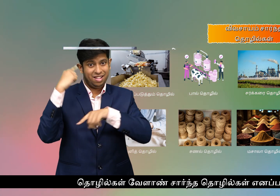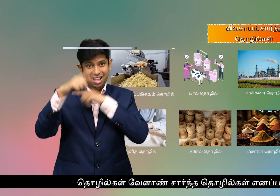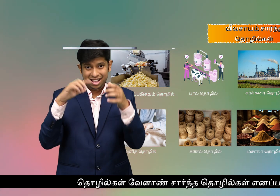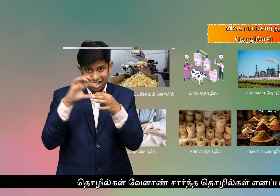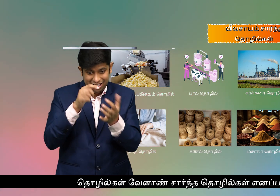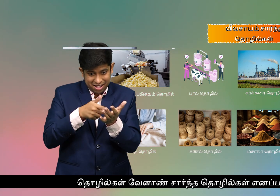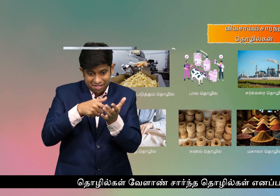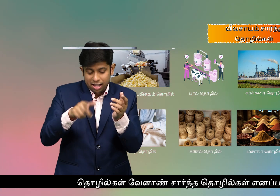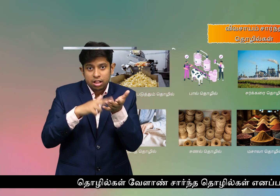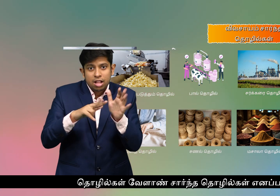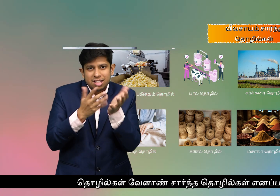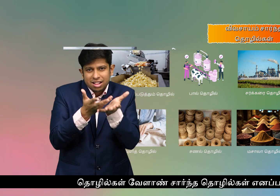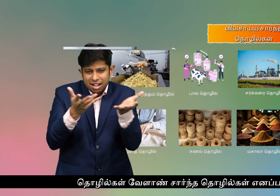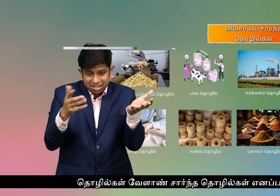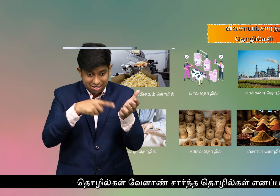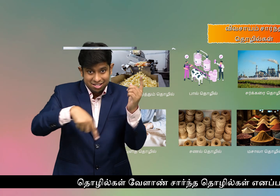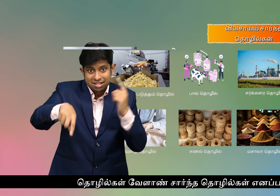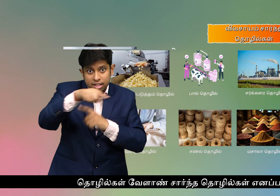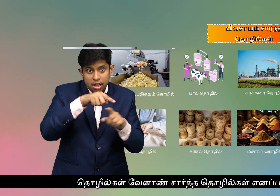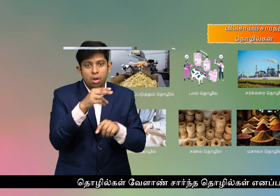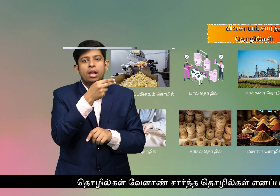வேளாண் சார்ந்த தொழில்கள் எனப்படும்.